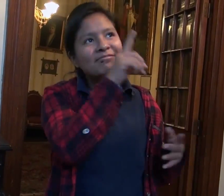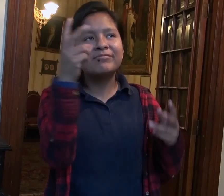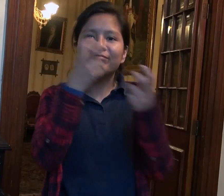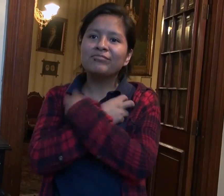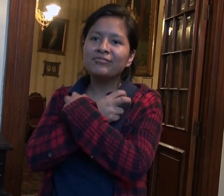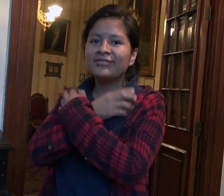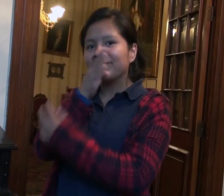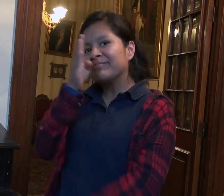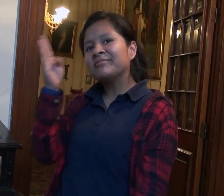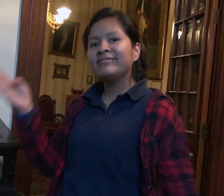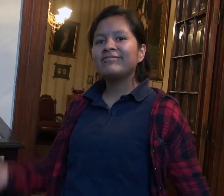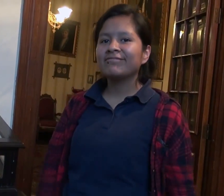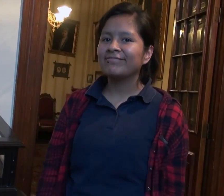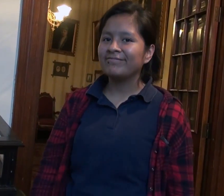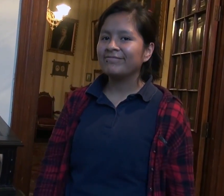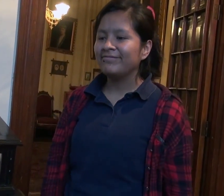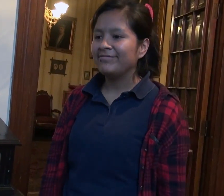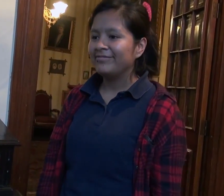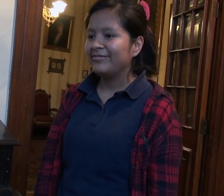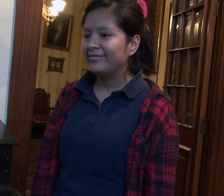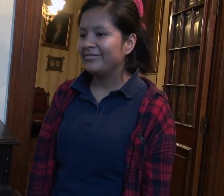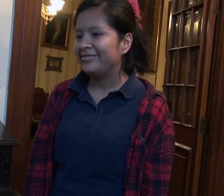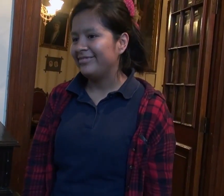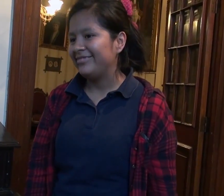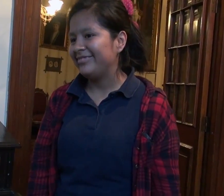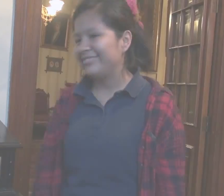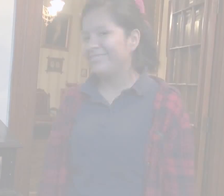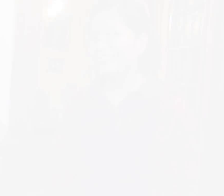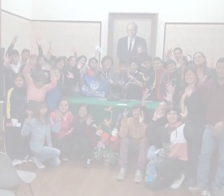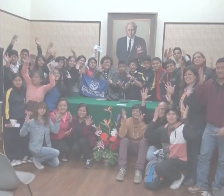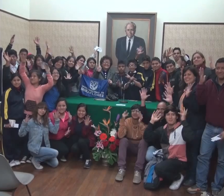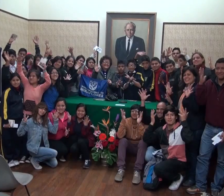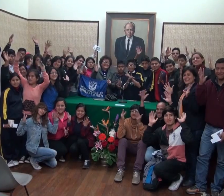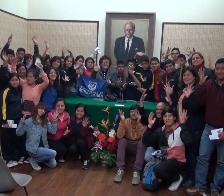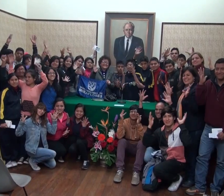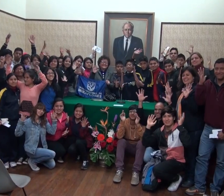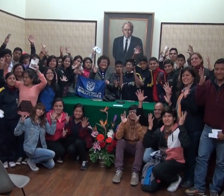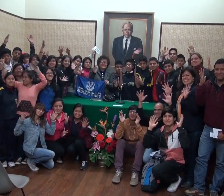porque he podido venir y aprender mucho en esta casa gracias